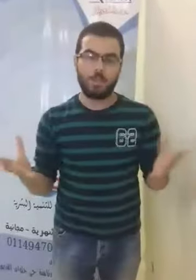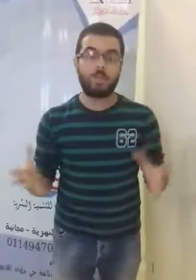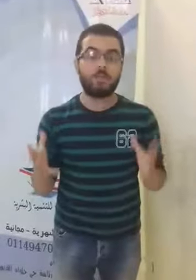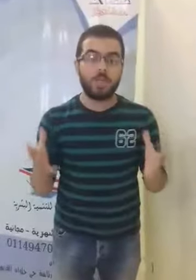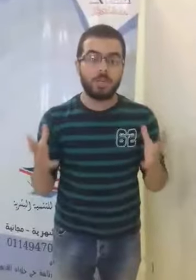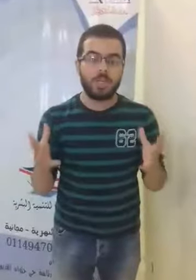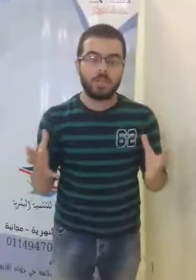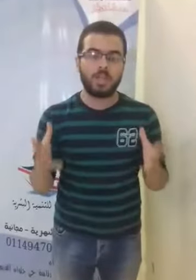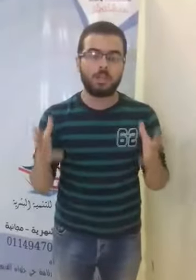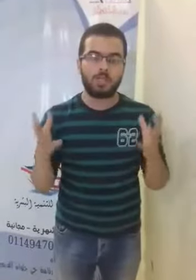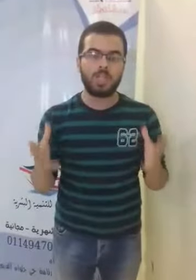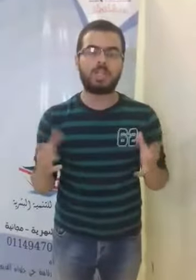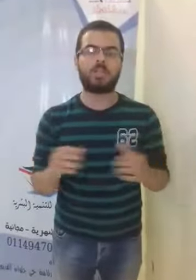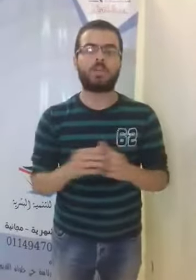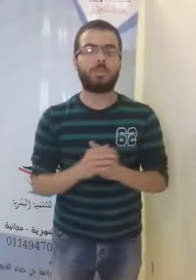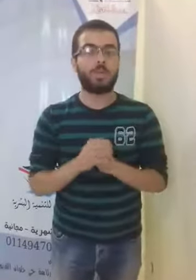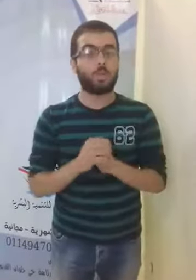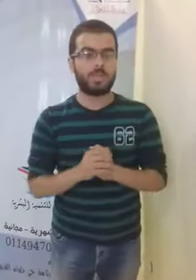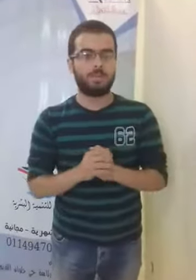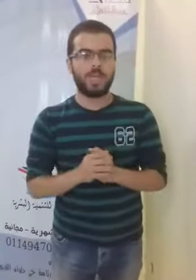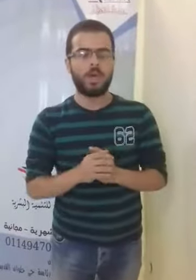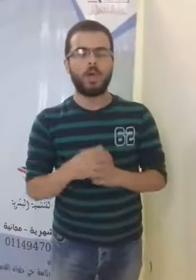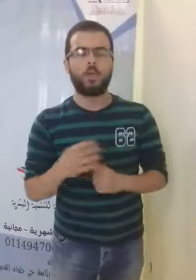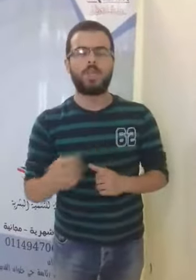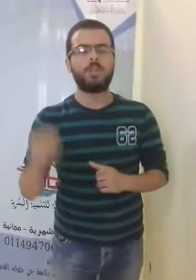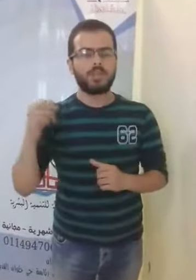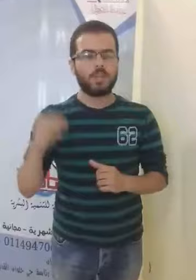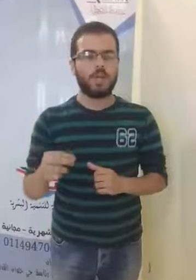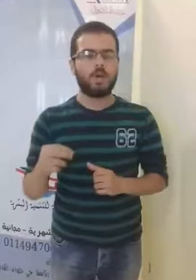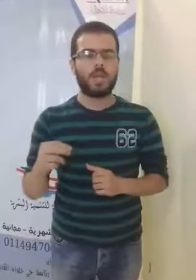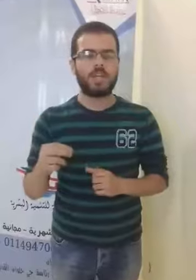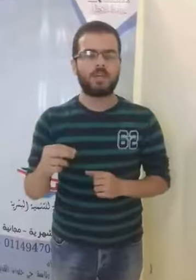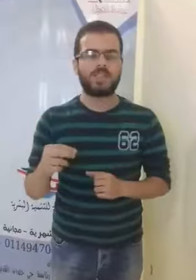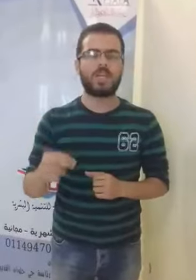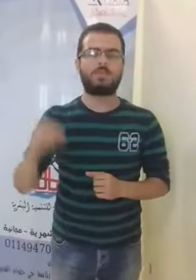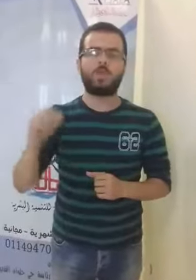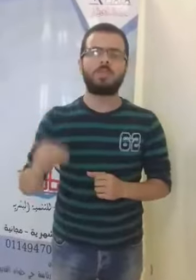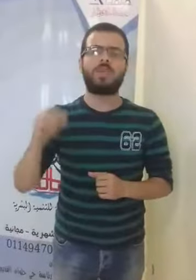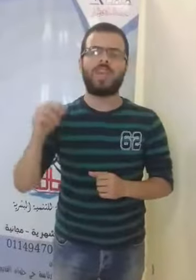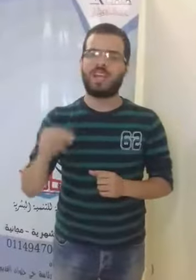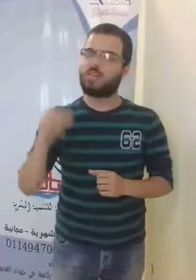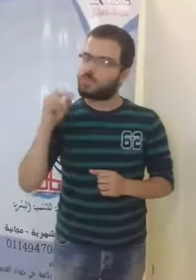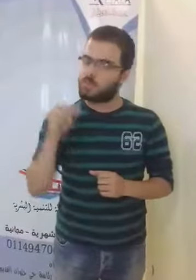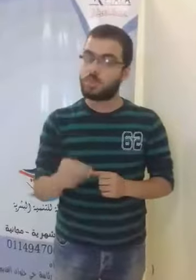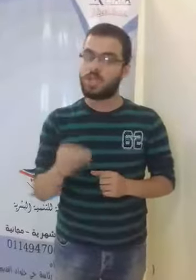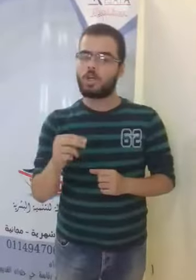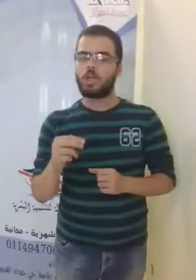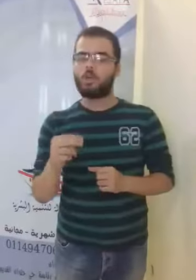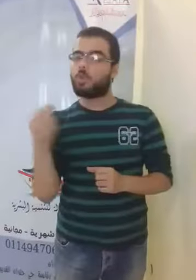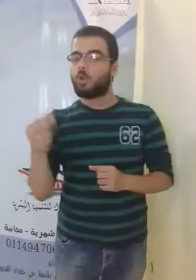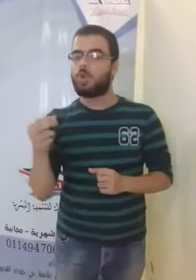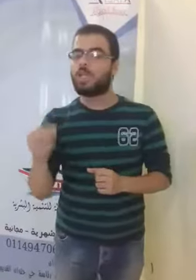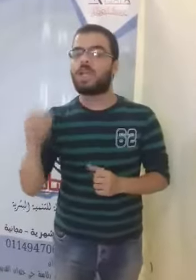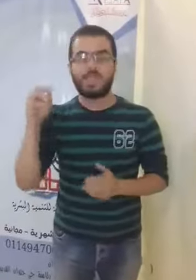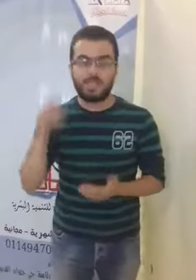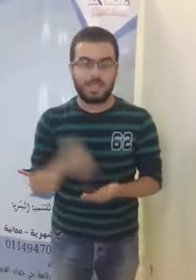مفهوم كبير جدا وتقيل إن ربنا يقسم بيه، والنبي صلى الله عليه وسلم ينبه عليه في السنة ويقول إنك هتتسأل